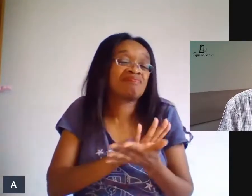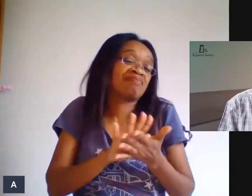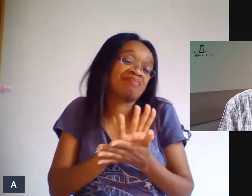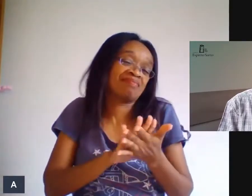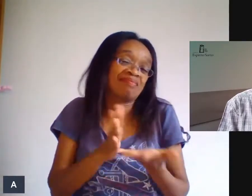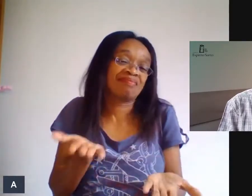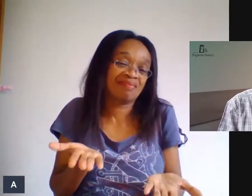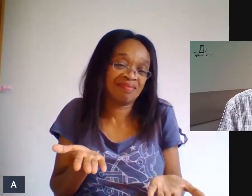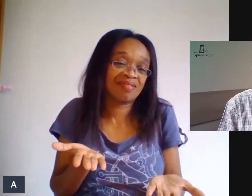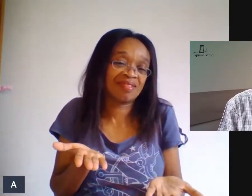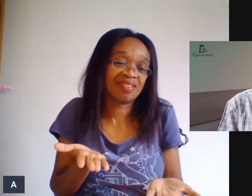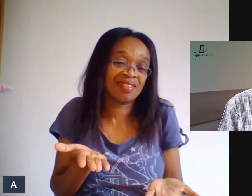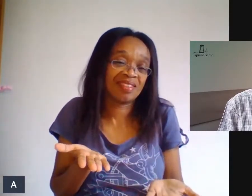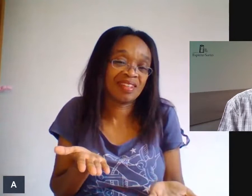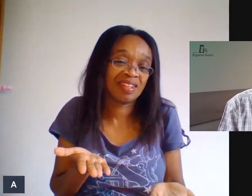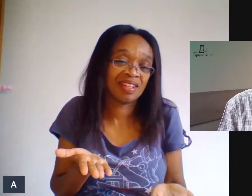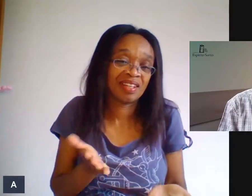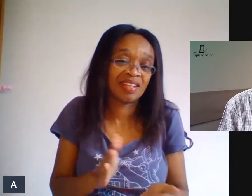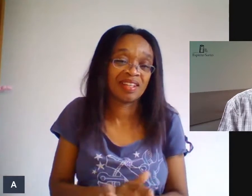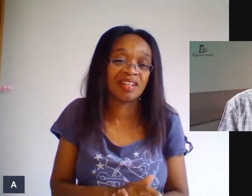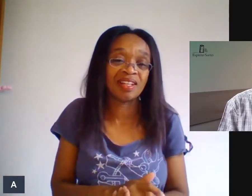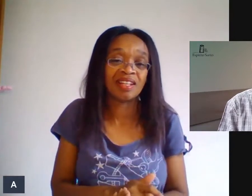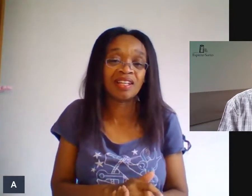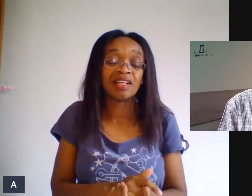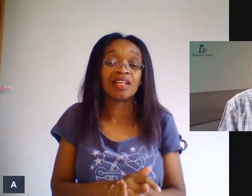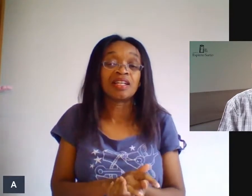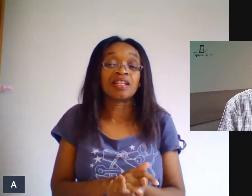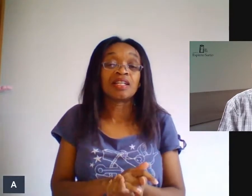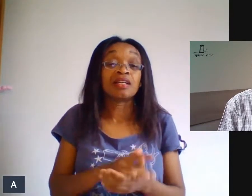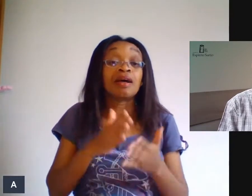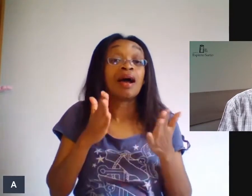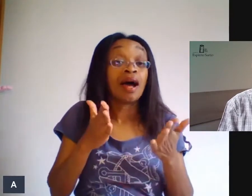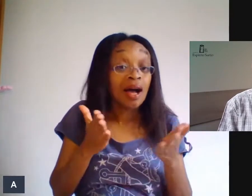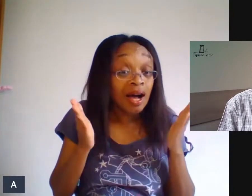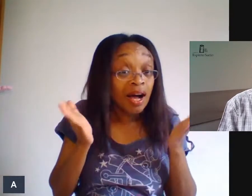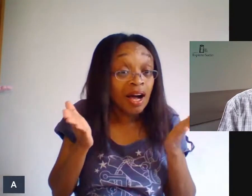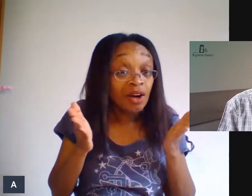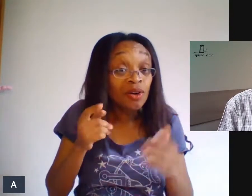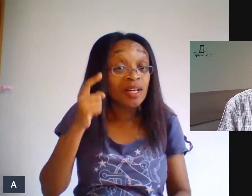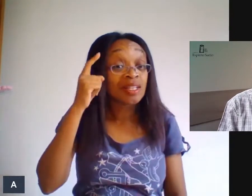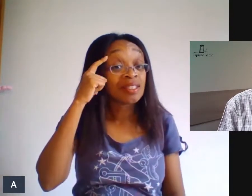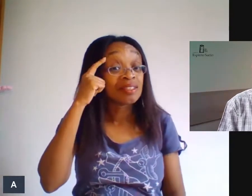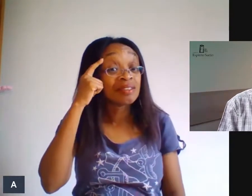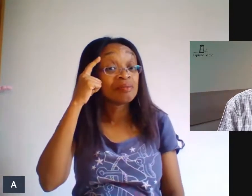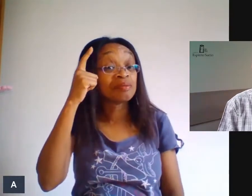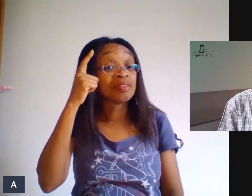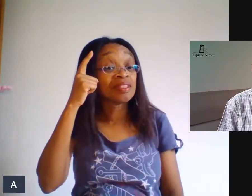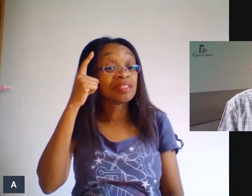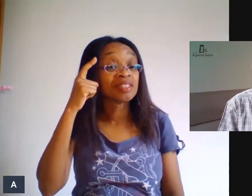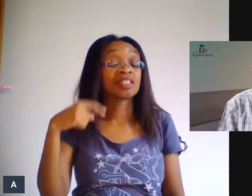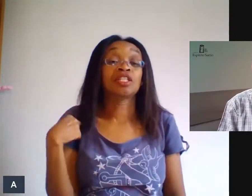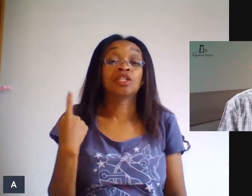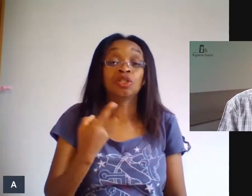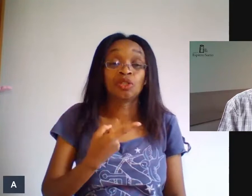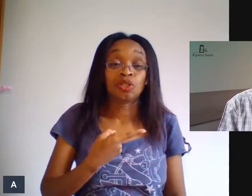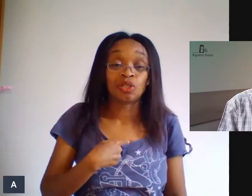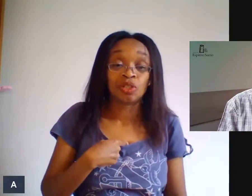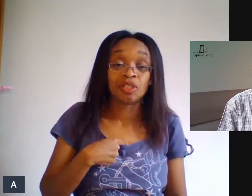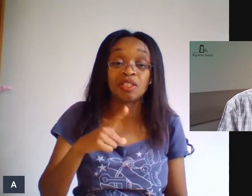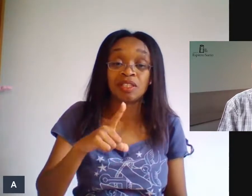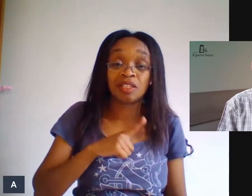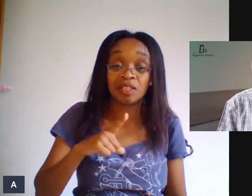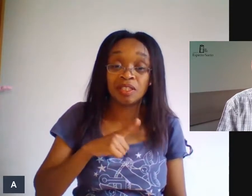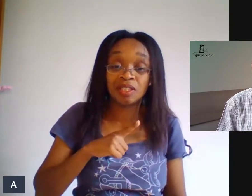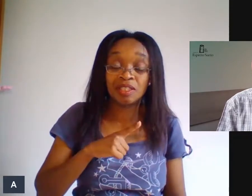esse versículo para nós aqui da Bíblia, né? Santificar a outra pessoa. Então, nós temos, queridos irmãos